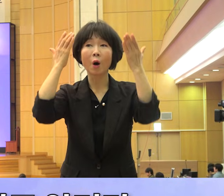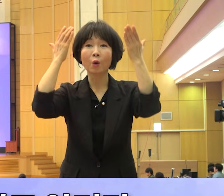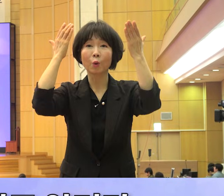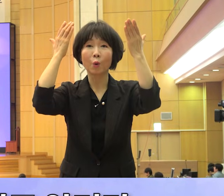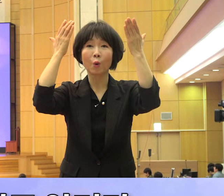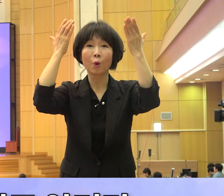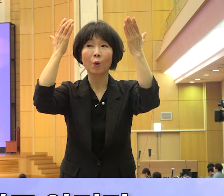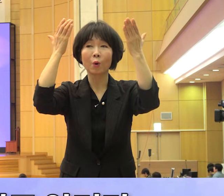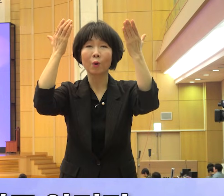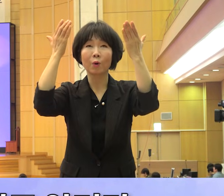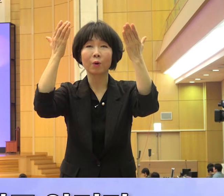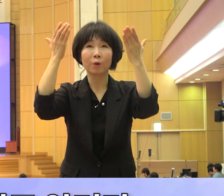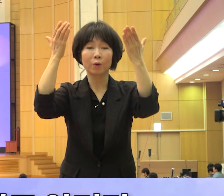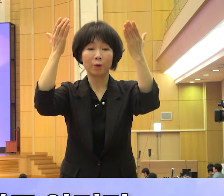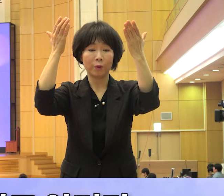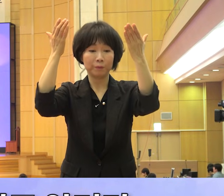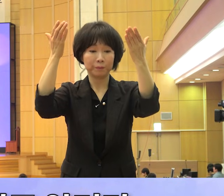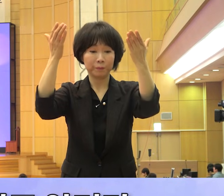감사드려요.